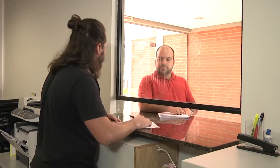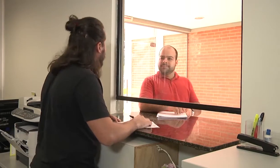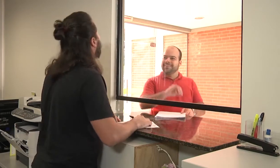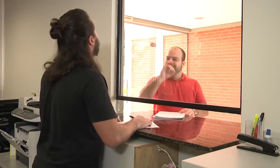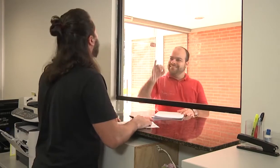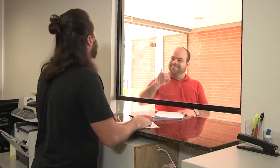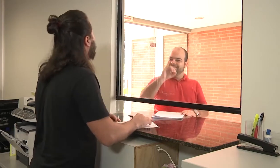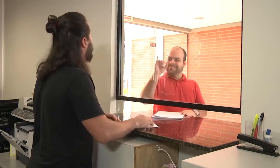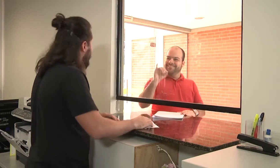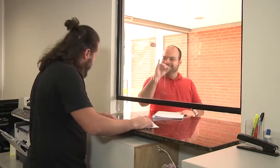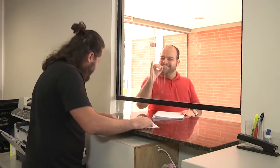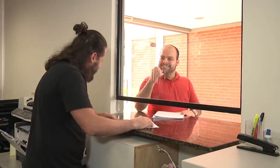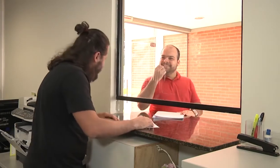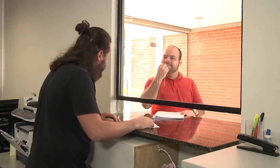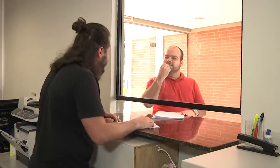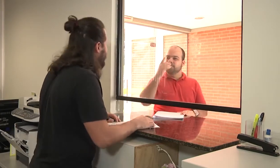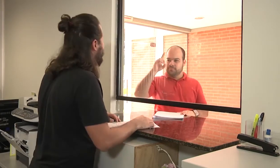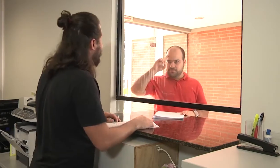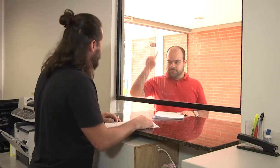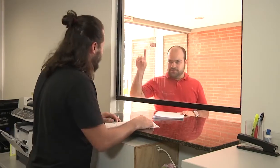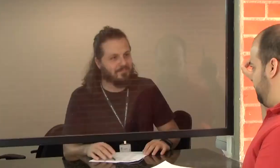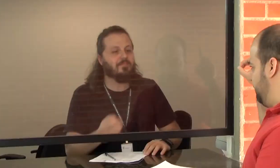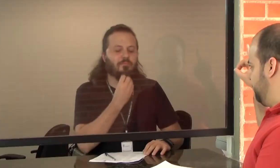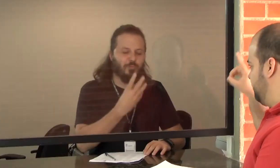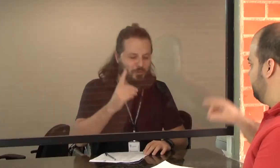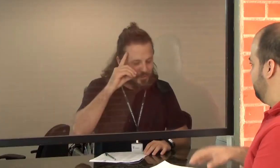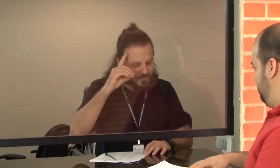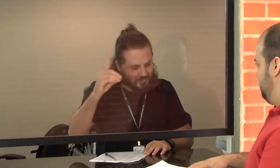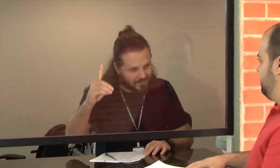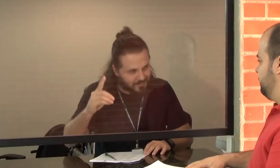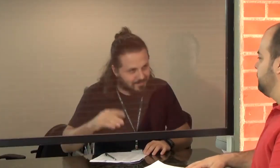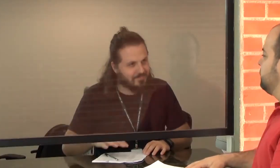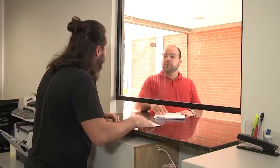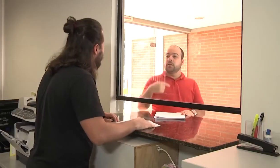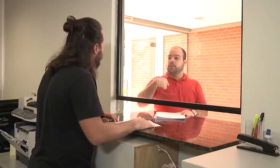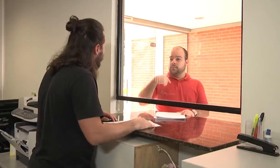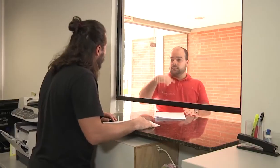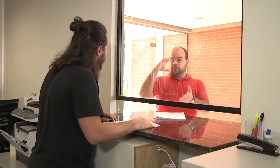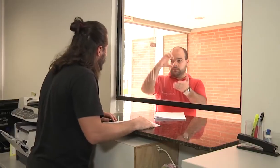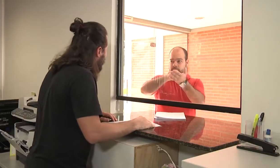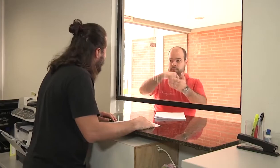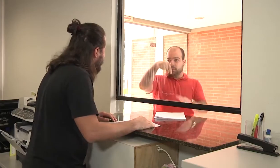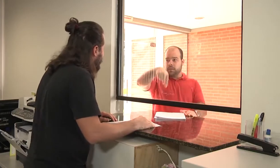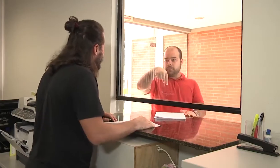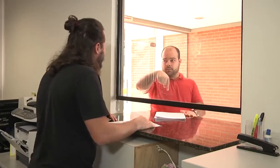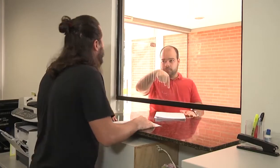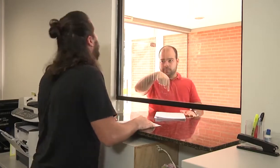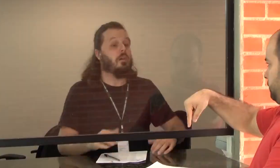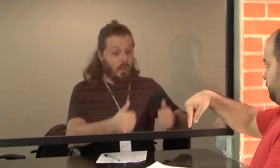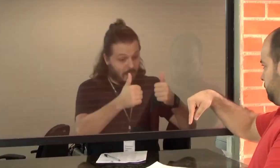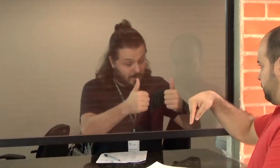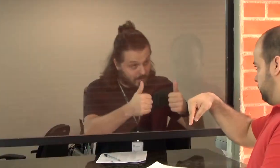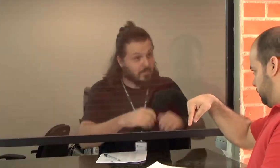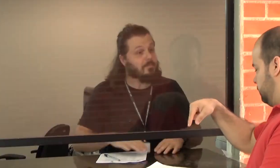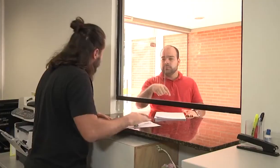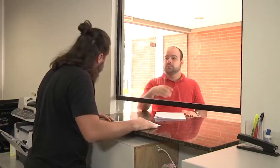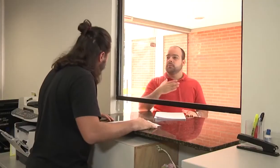Oi, bom dia. Olá, bom dia. Não, não. Eu vim fazer a minha matrícula. Ah, tá.